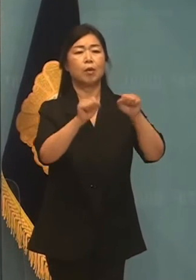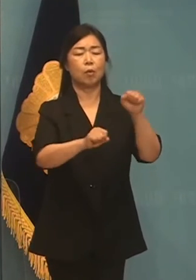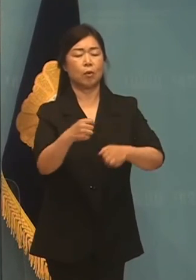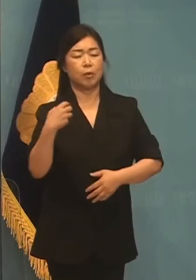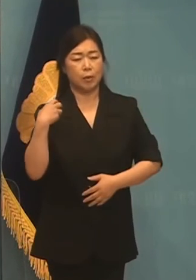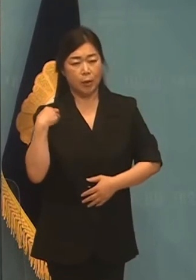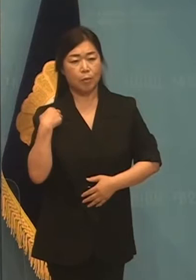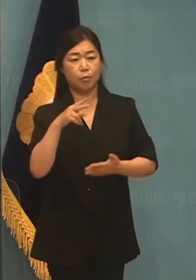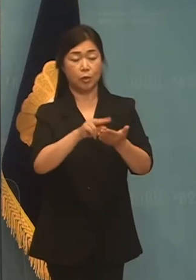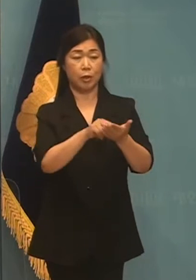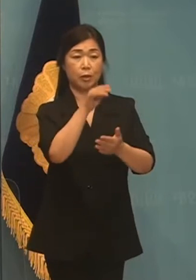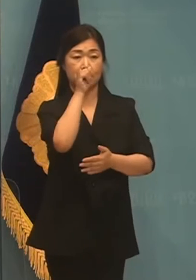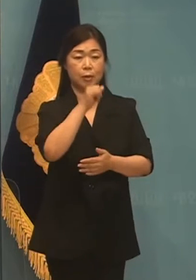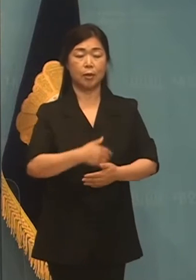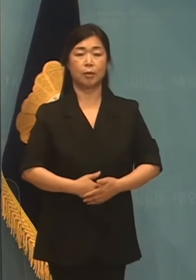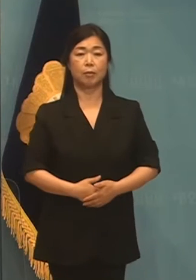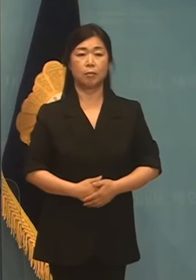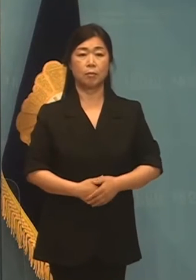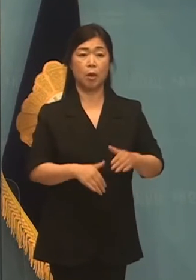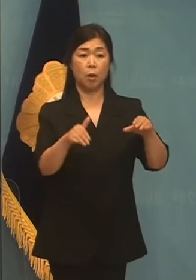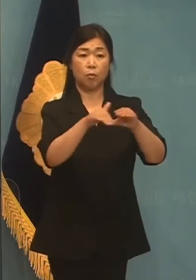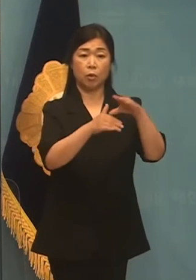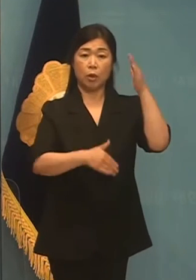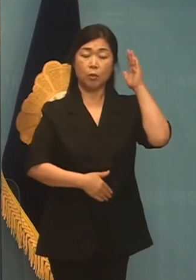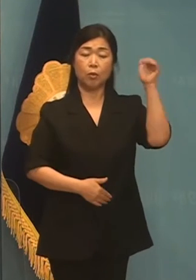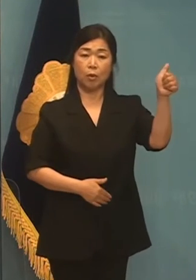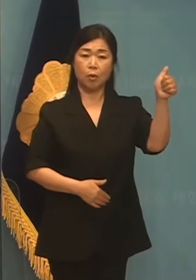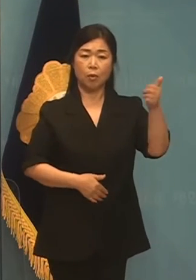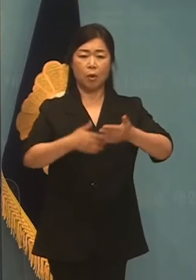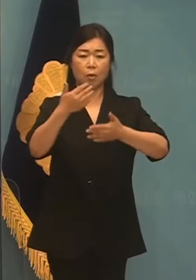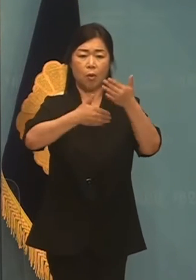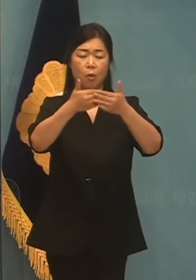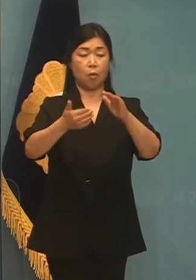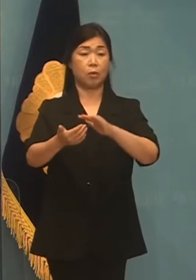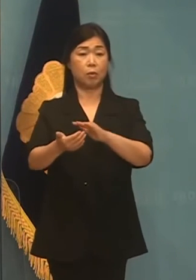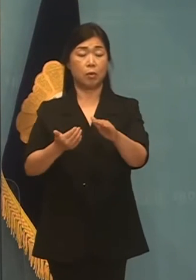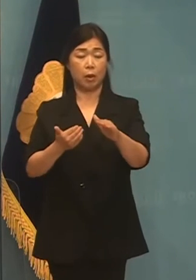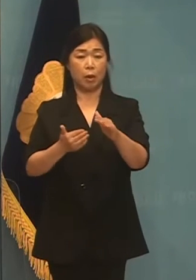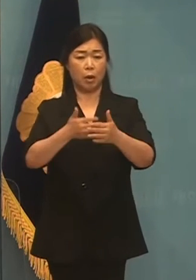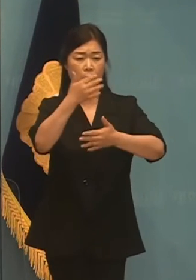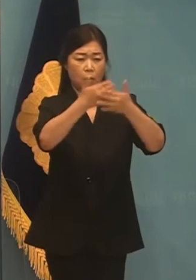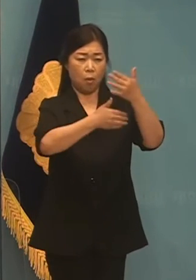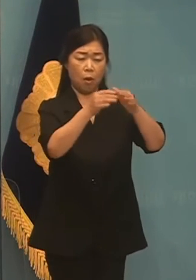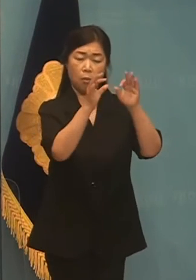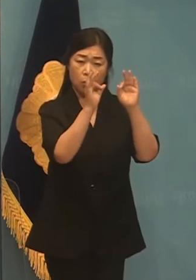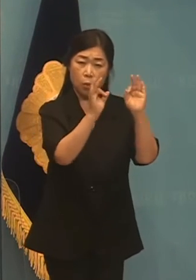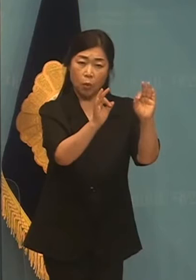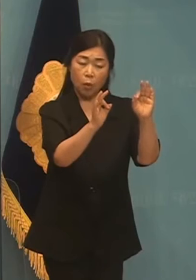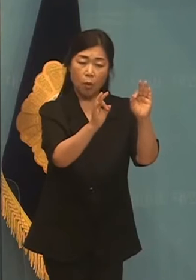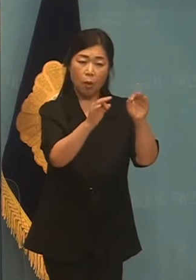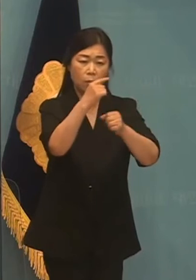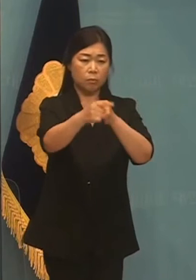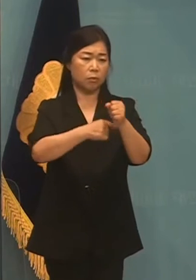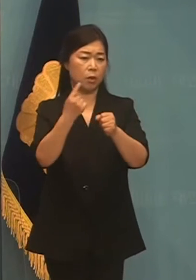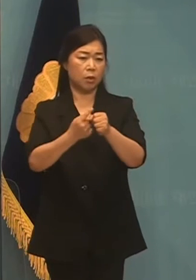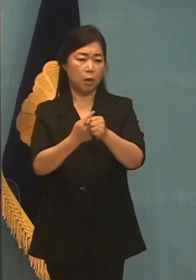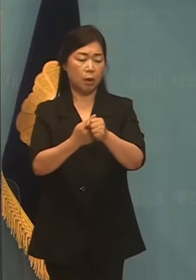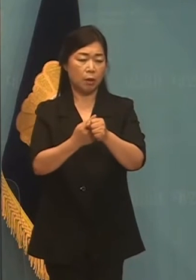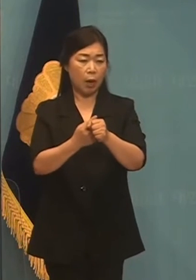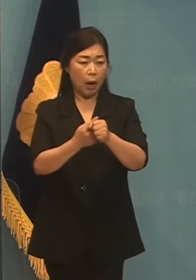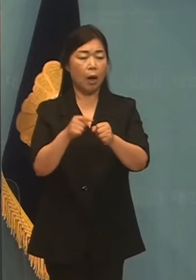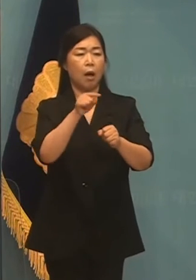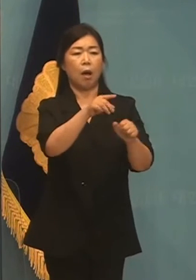문재인 대통령은 선거 전에 영화 한 편을 보고 탈원전을 선거